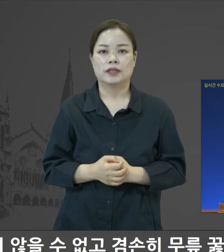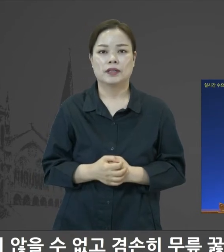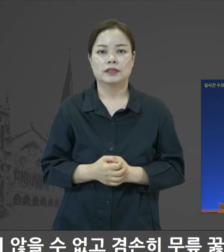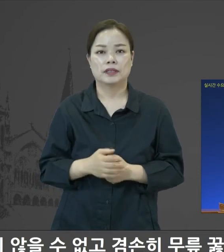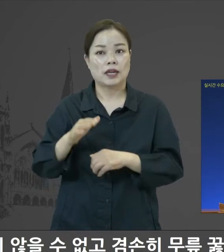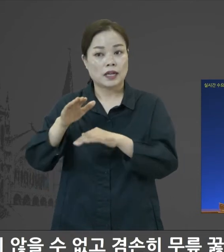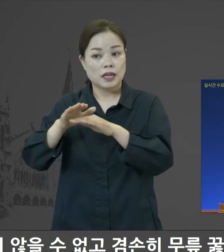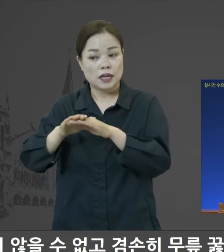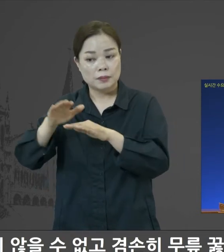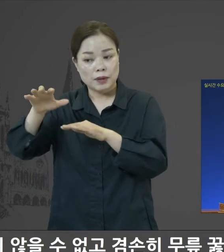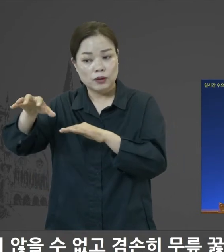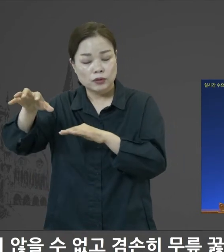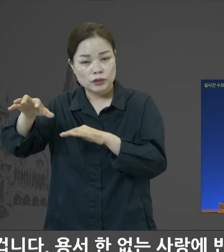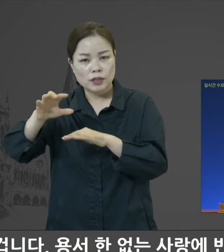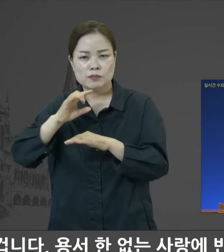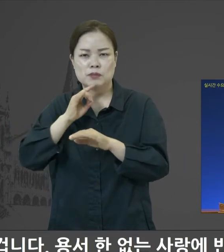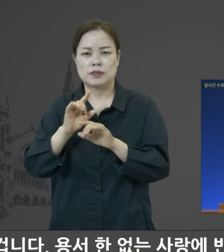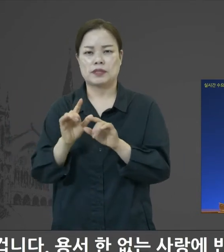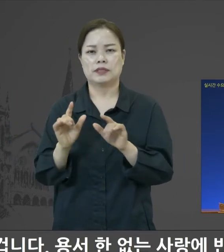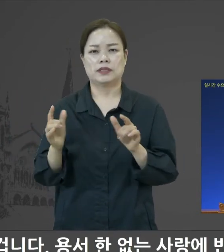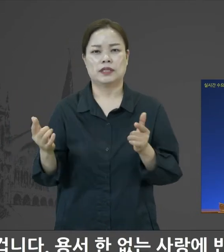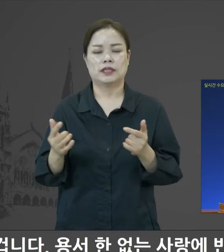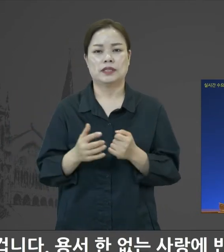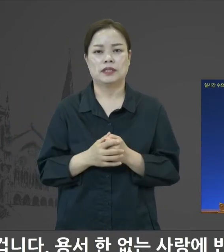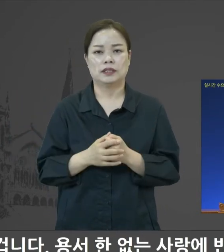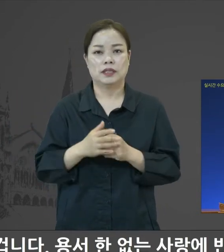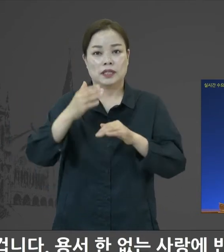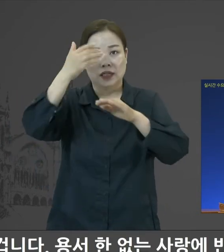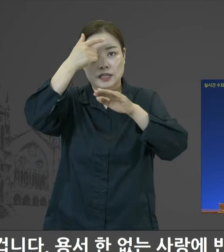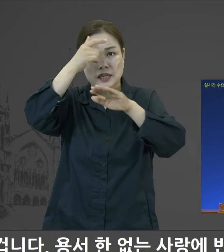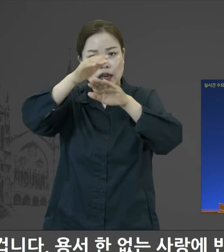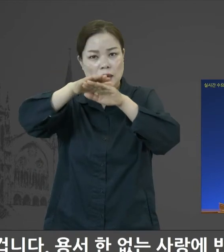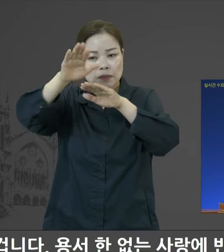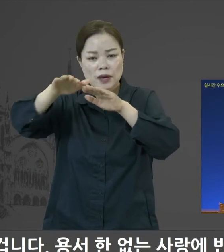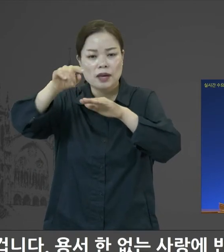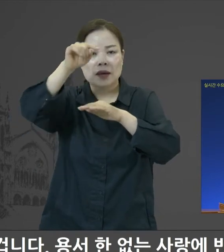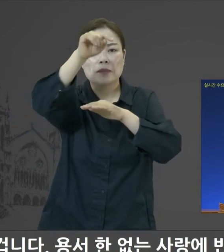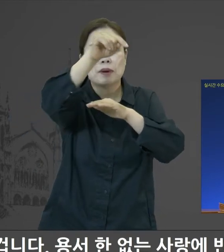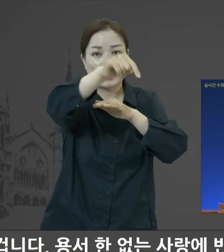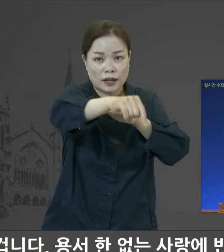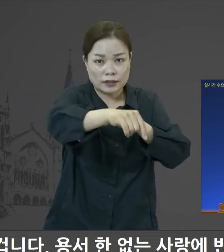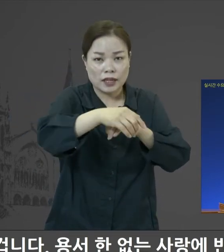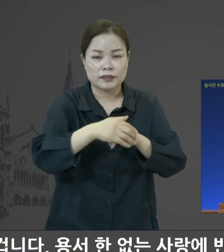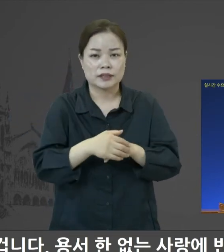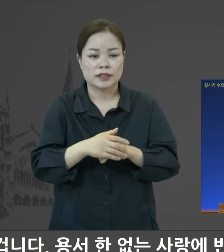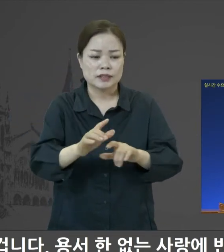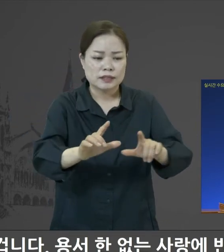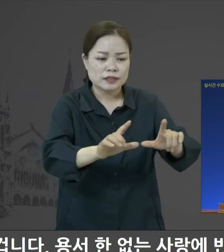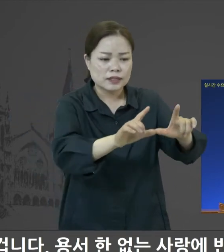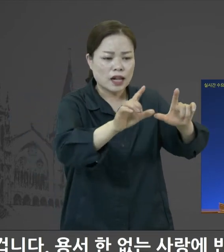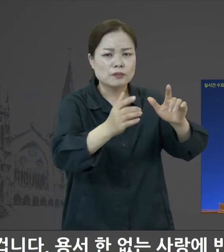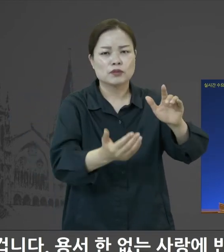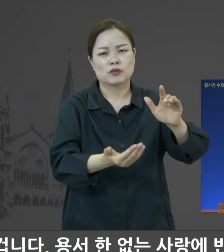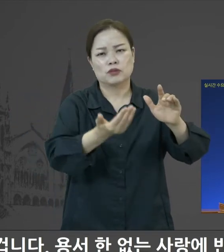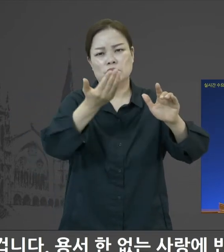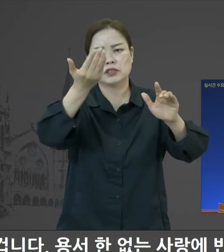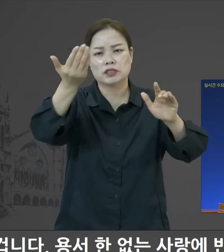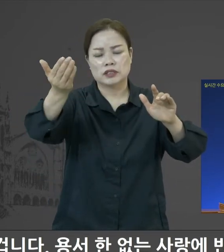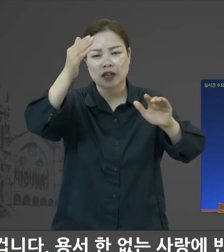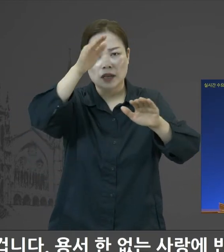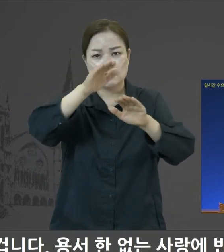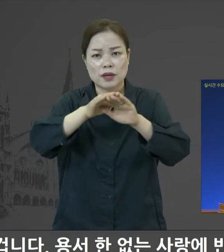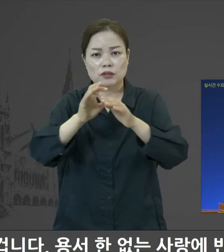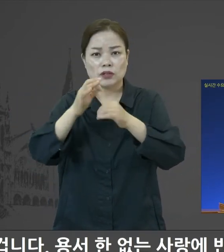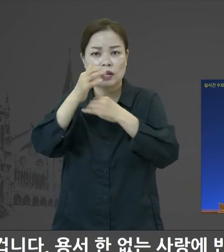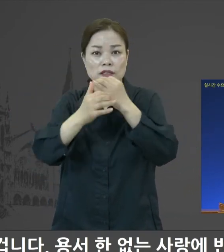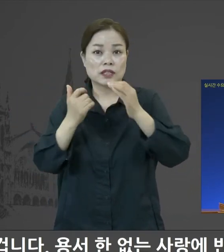그래서 예배당에서의 예배뿐만 아니라 예배당 바깥에서 삶으로 드리는 그 예배를 통해